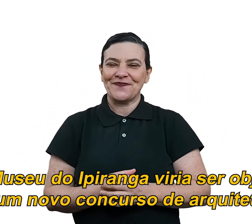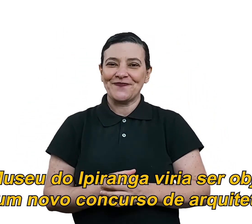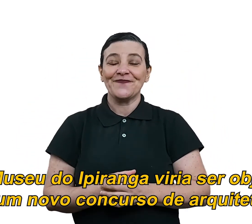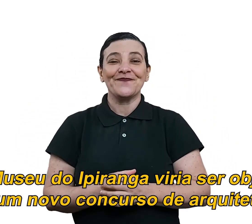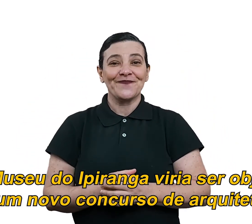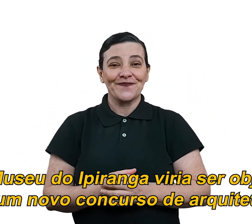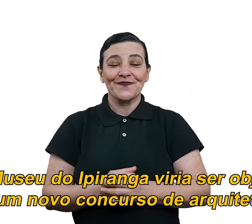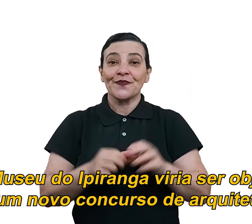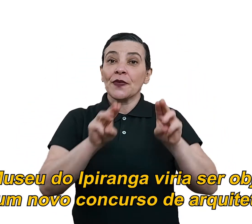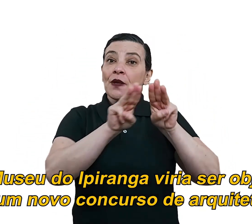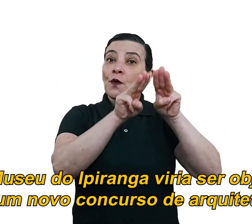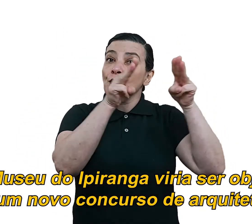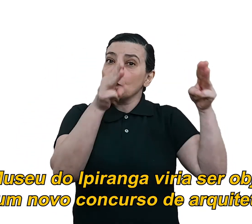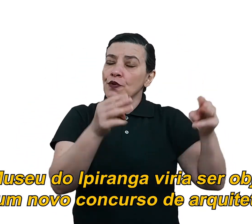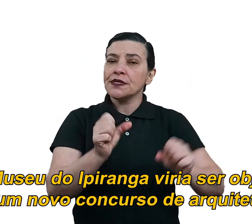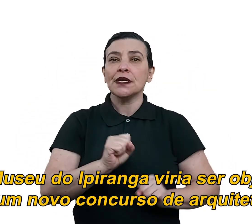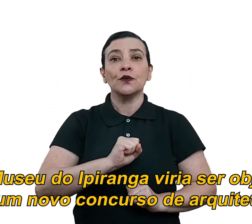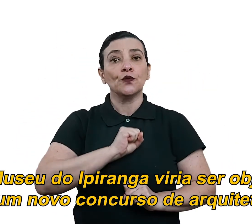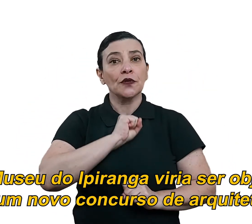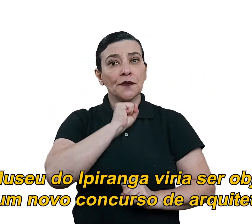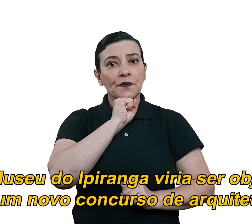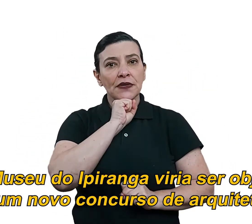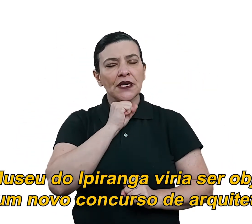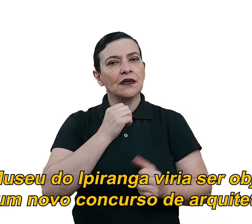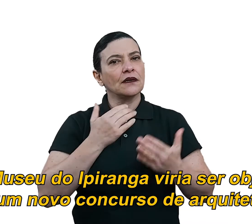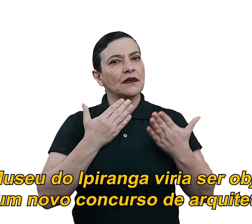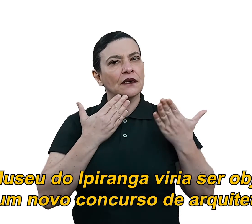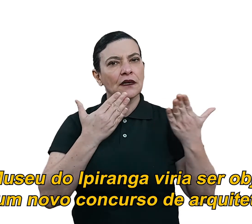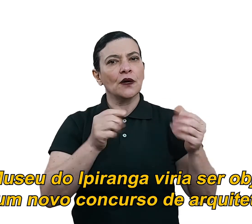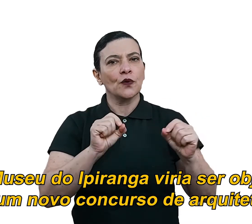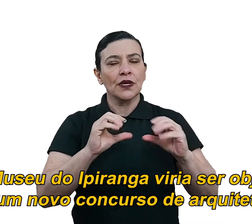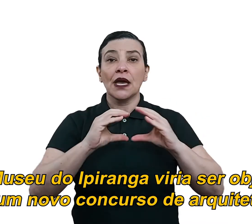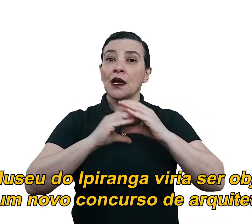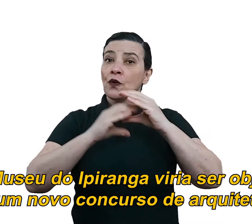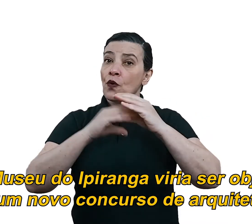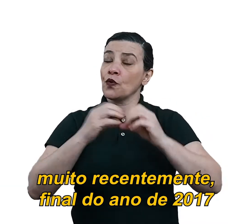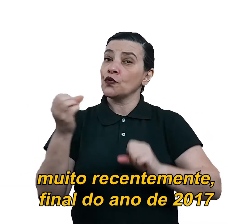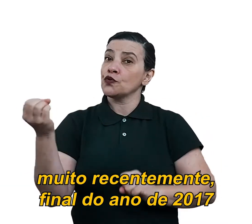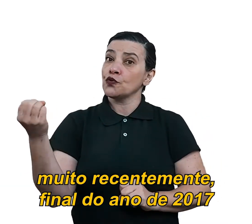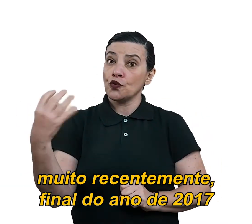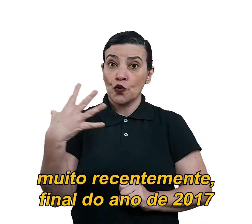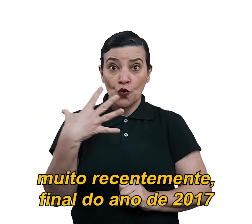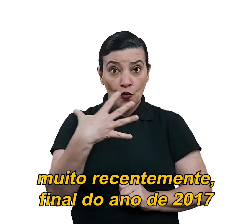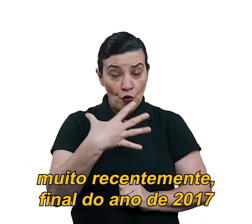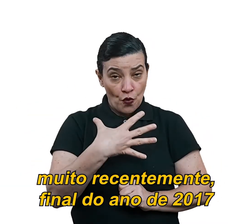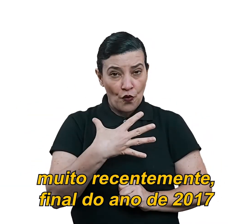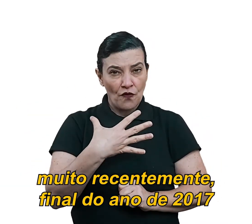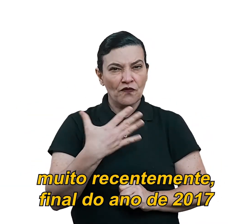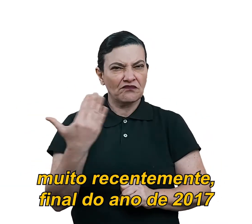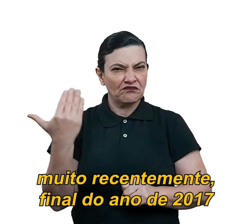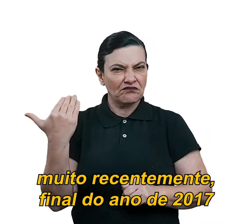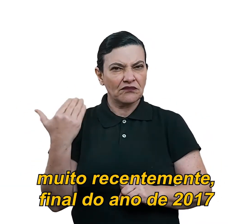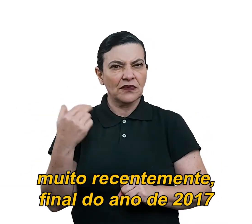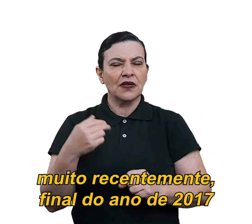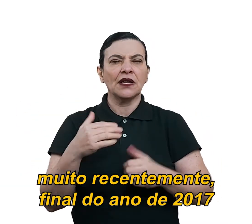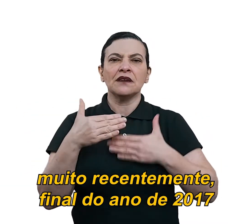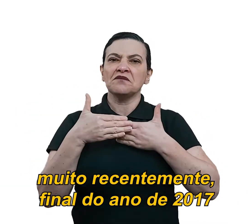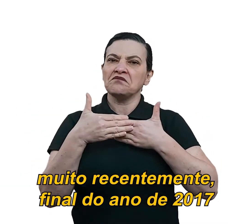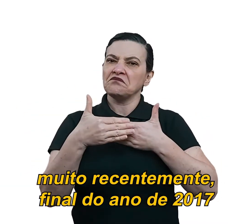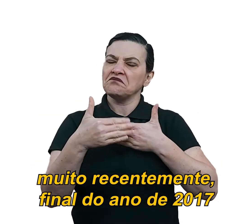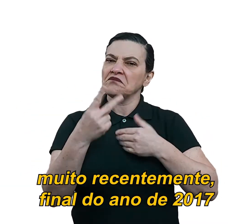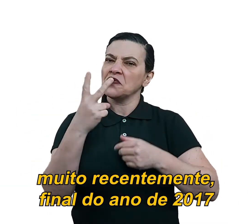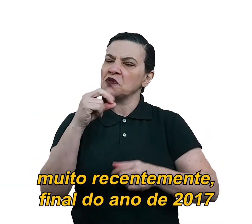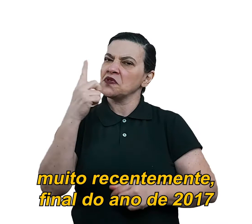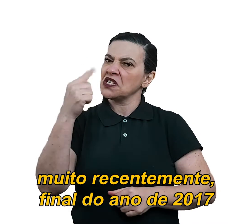adiante. O Museu do Ipiranga viria a ser objeto de um novo concurso de arquitetura muito recentemente, final do ano